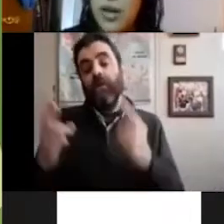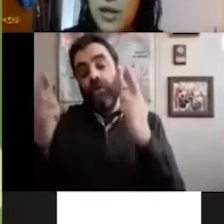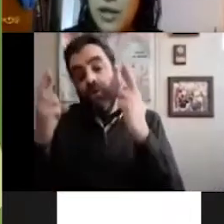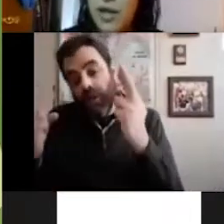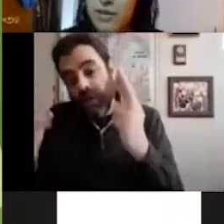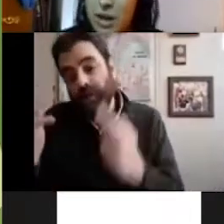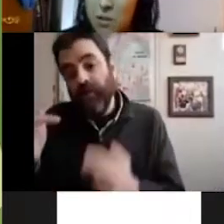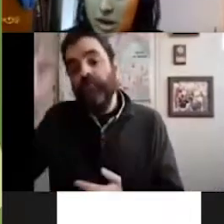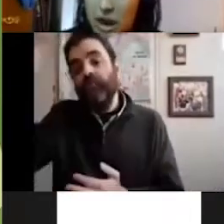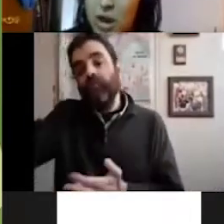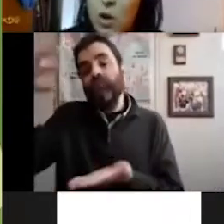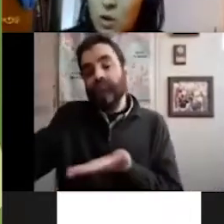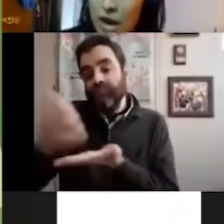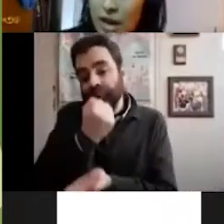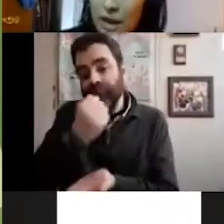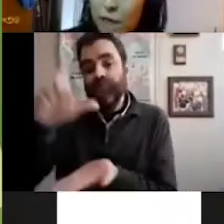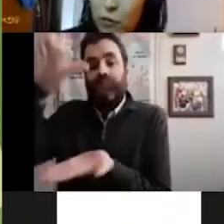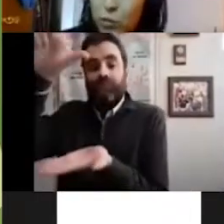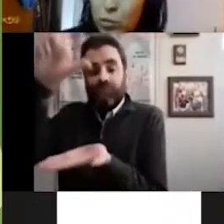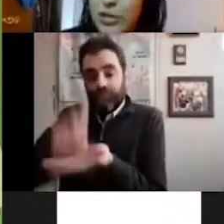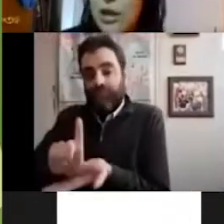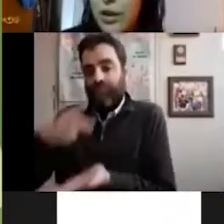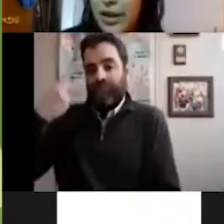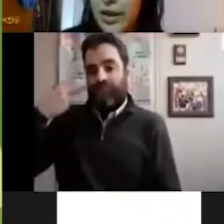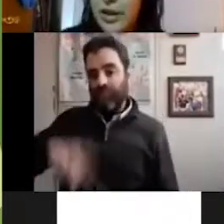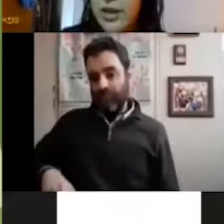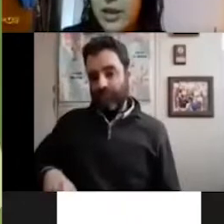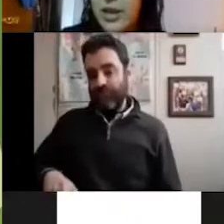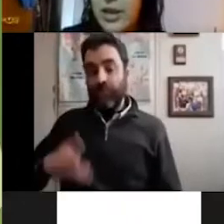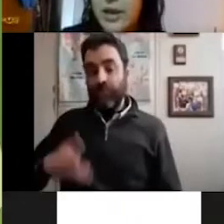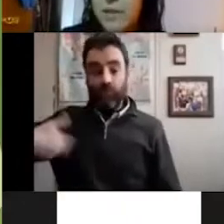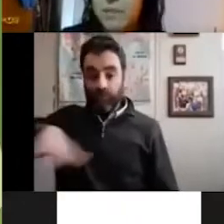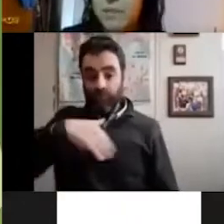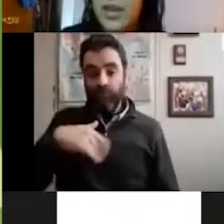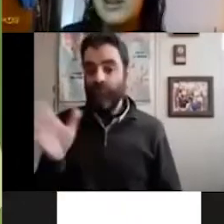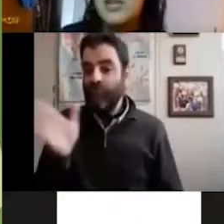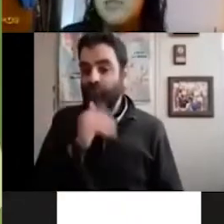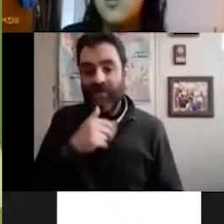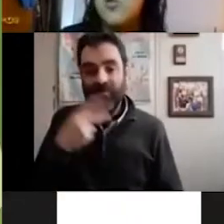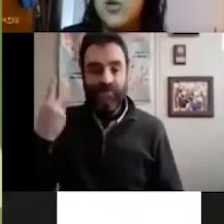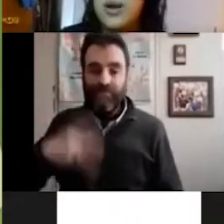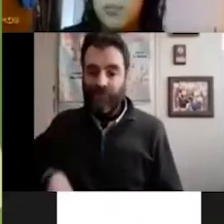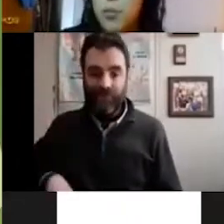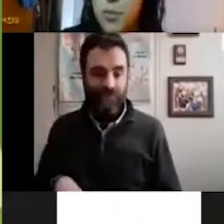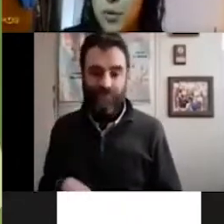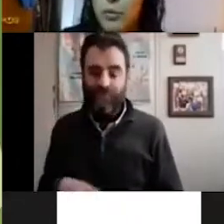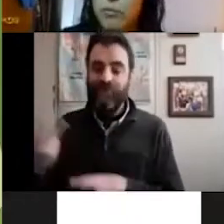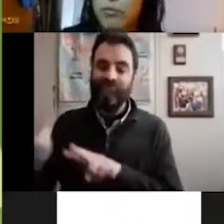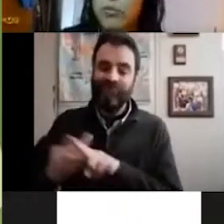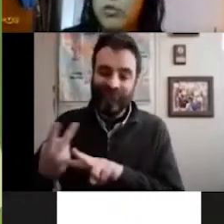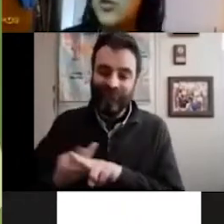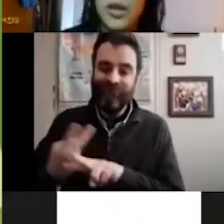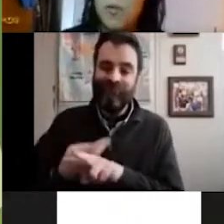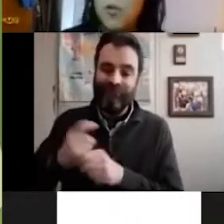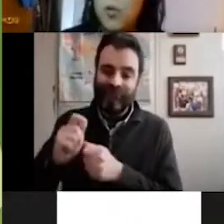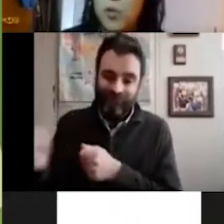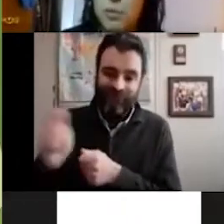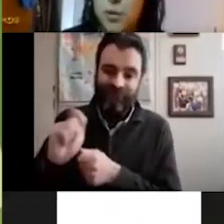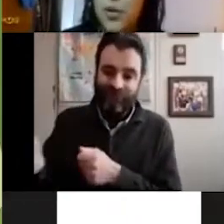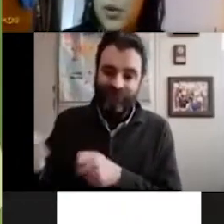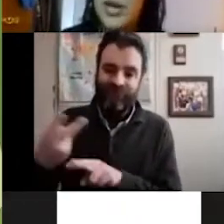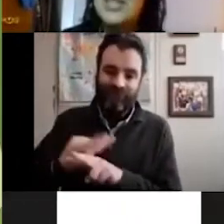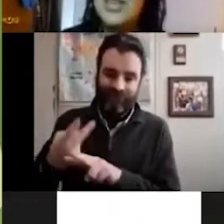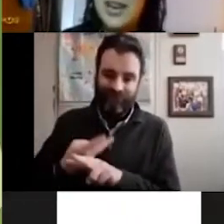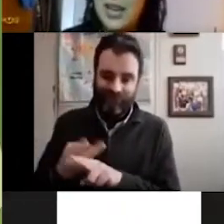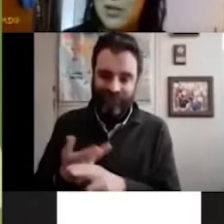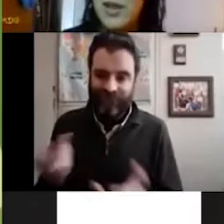la comunidad de la escuela. Ojalá que a futuro se logre tener también un lugar propio. Nosotros no tenemos un lugar